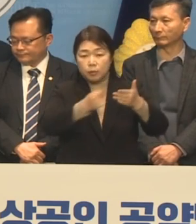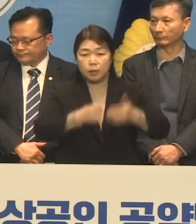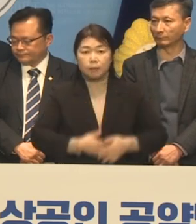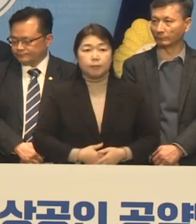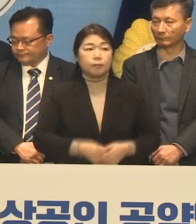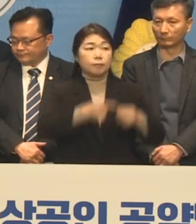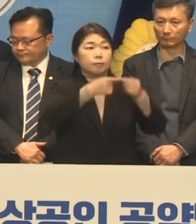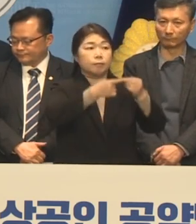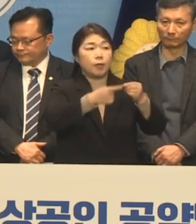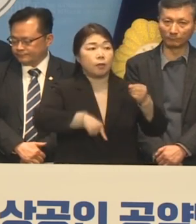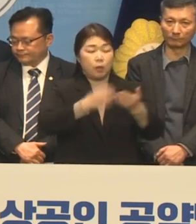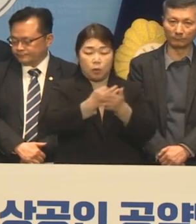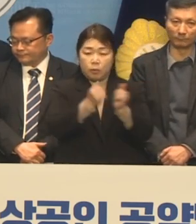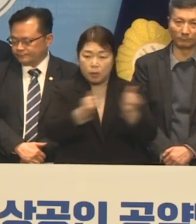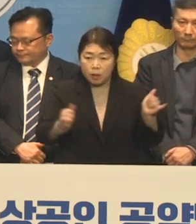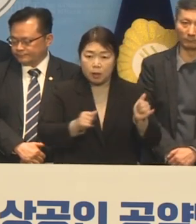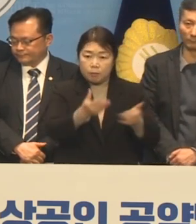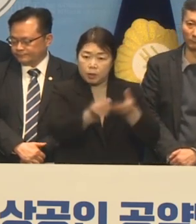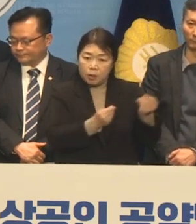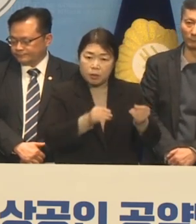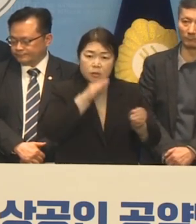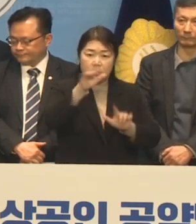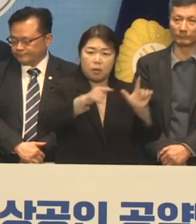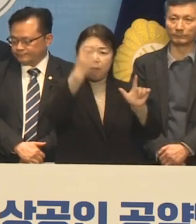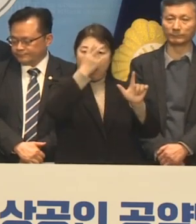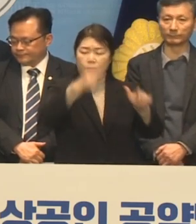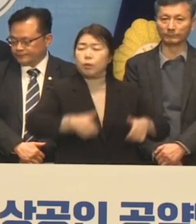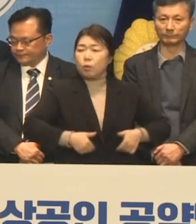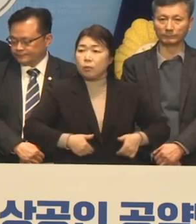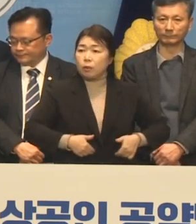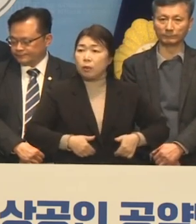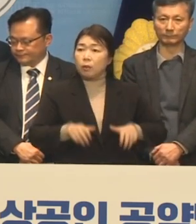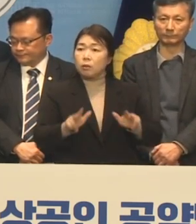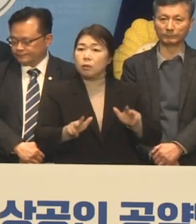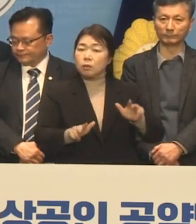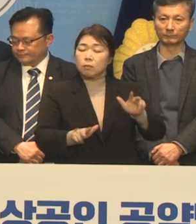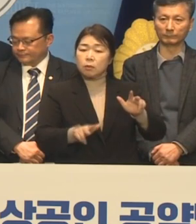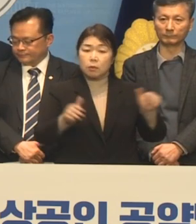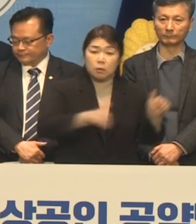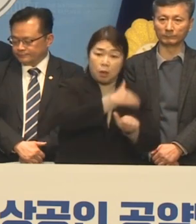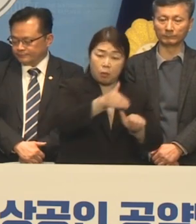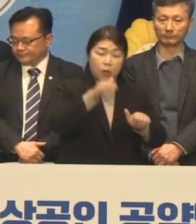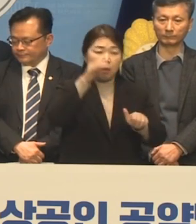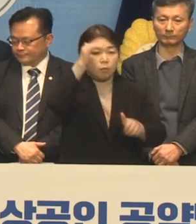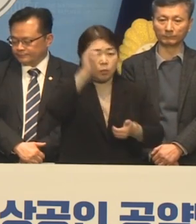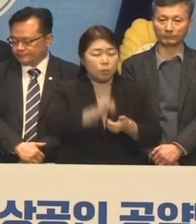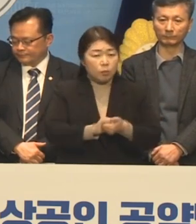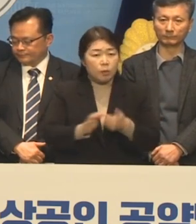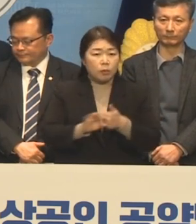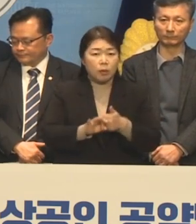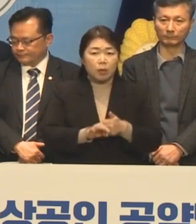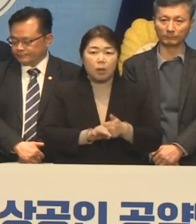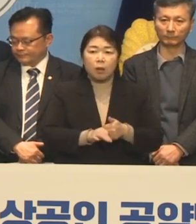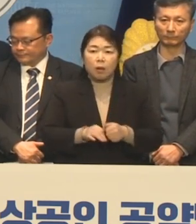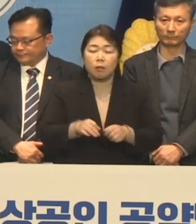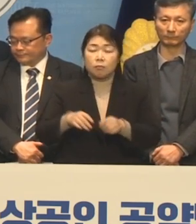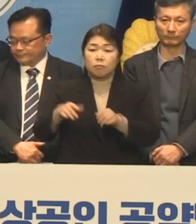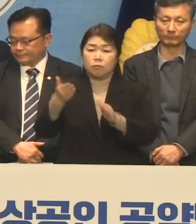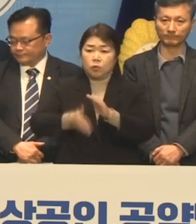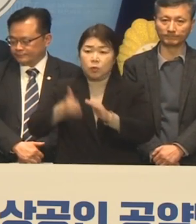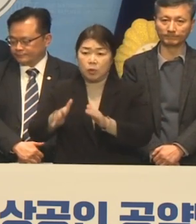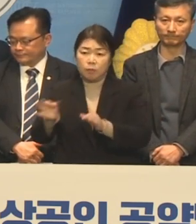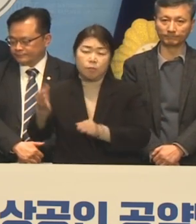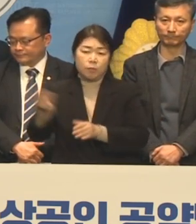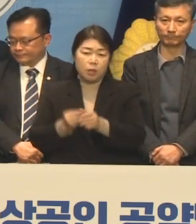자영업자 부채에 대한 정확한 실태 파악이 우선되어야 됩니다. 현재 한계 상황에 처한 대부업 이용자 등의